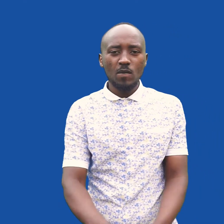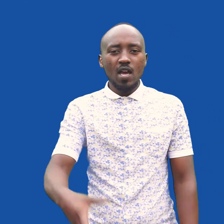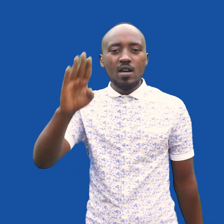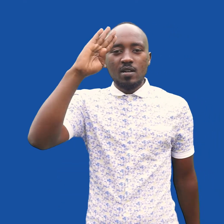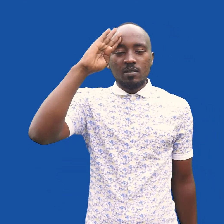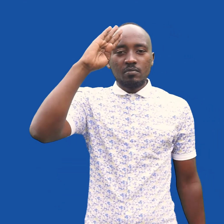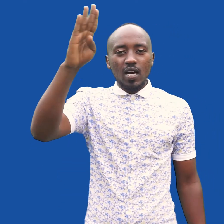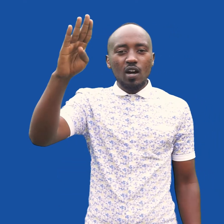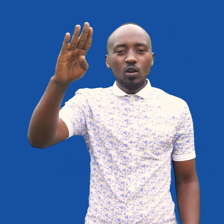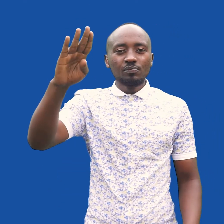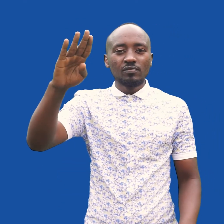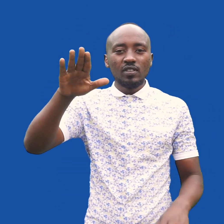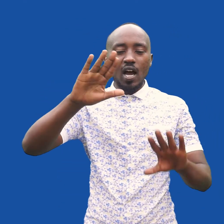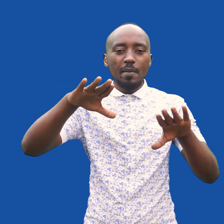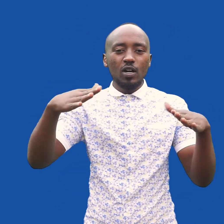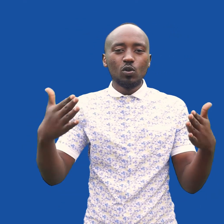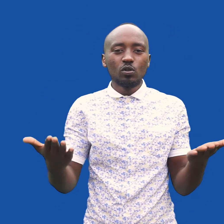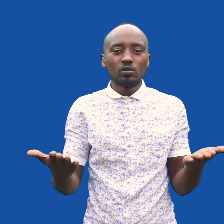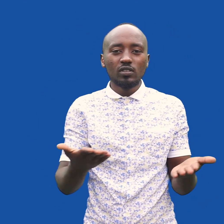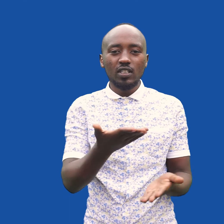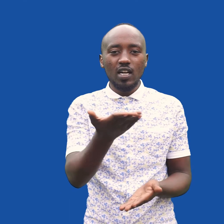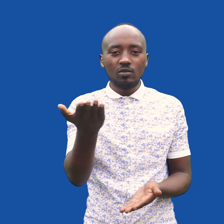Mwraho, amakuru, yaani